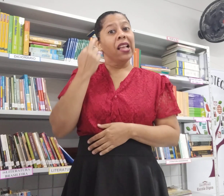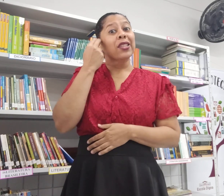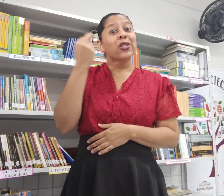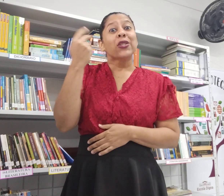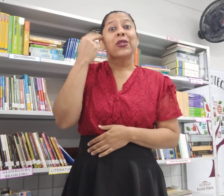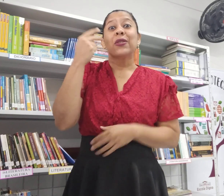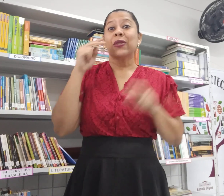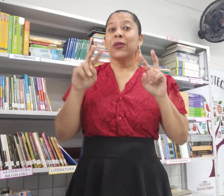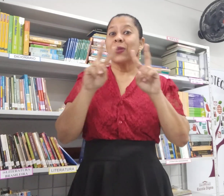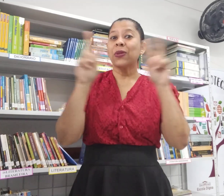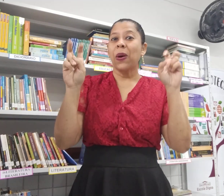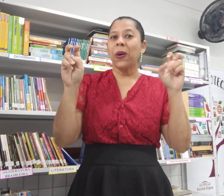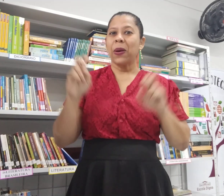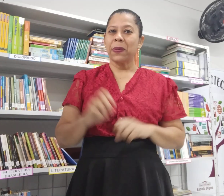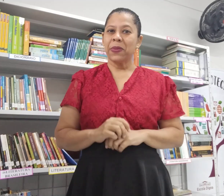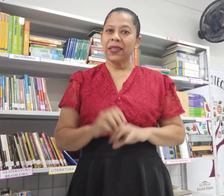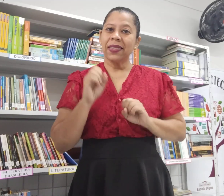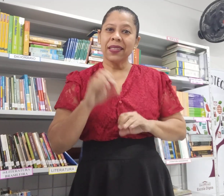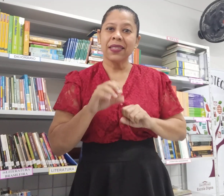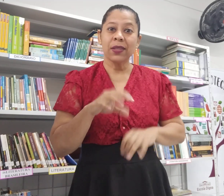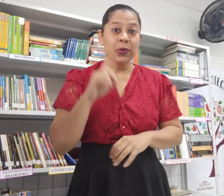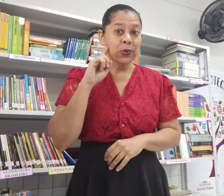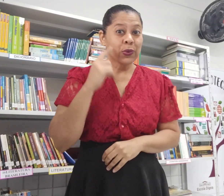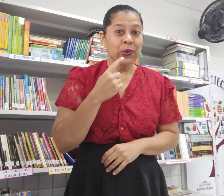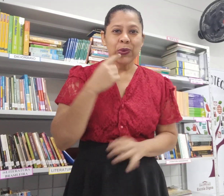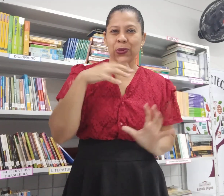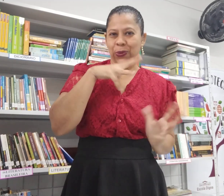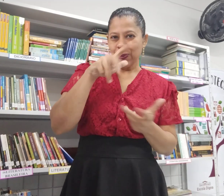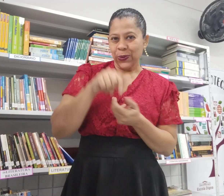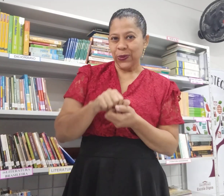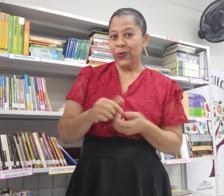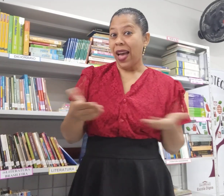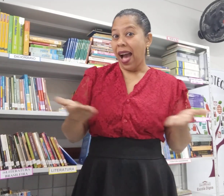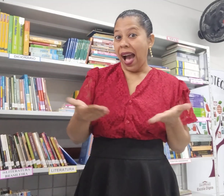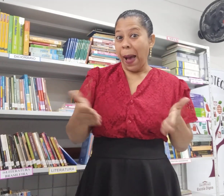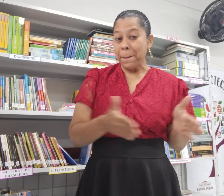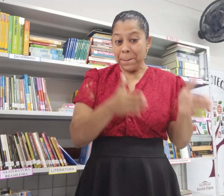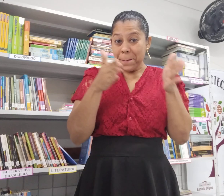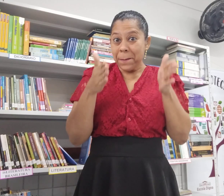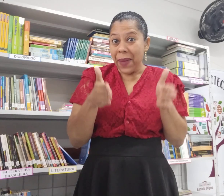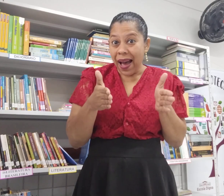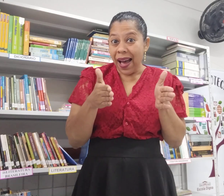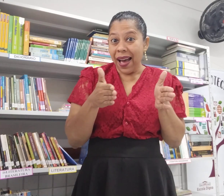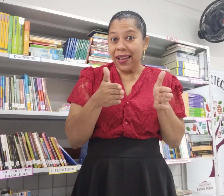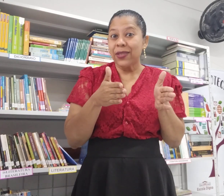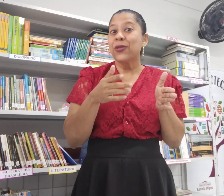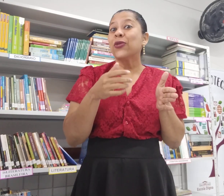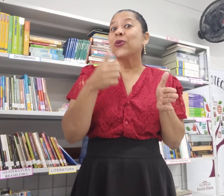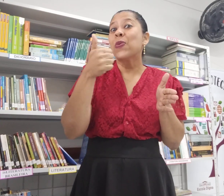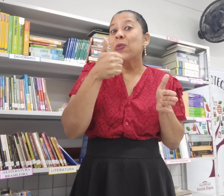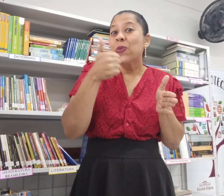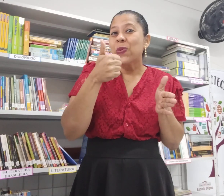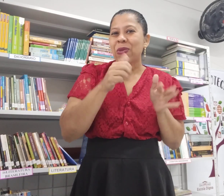da educação dos surdos no mundo. Nós vamos encerrar aqui a parte 1 e em seguida nós